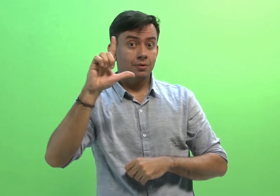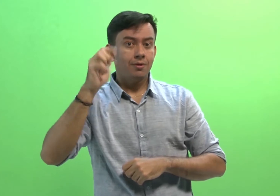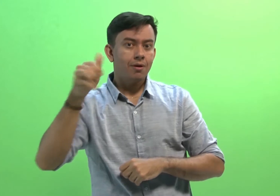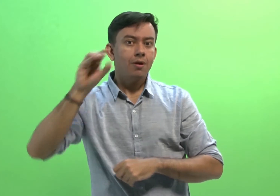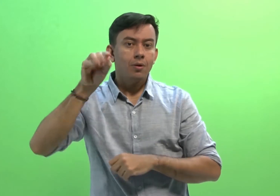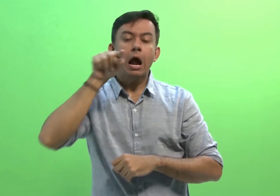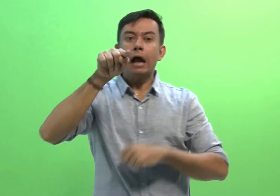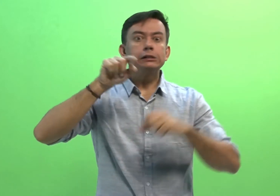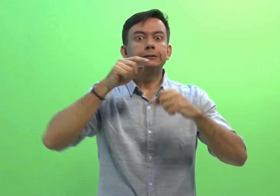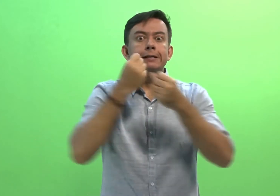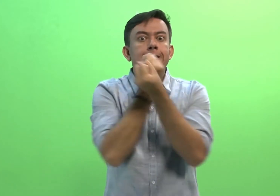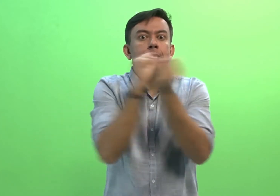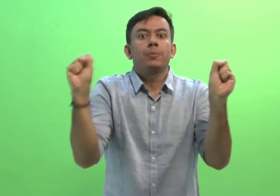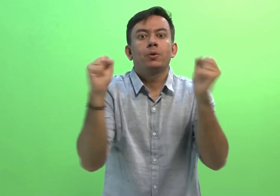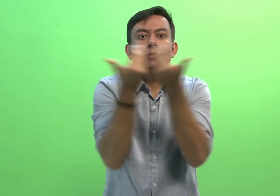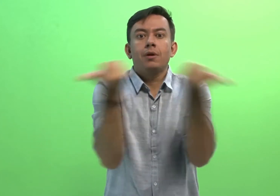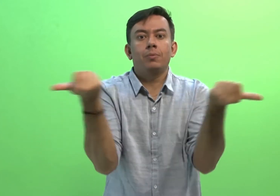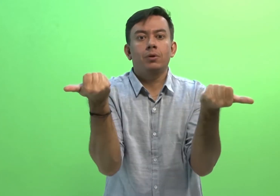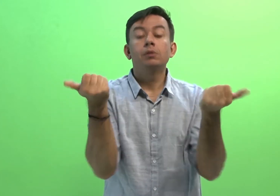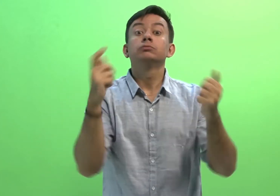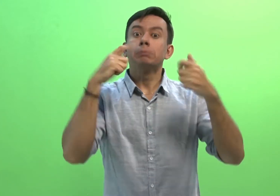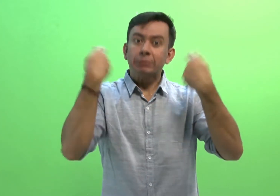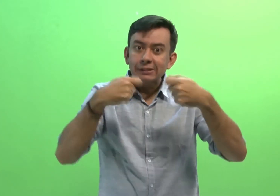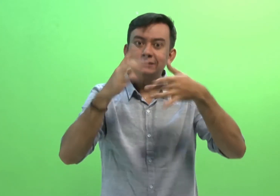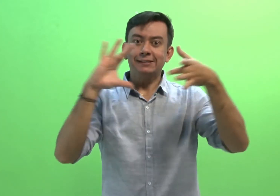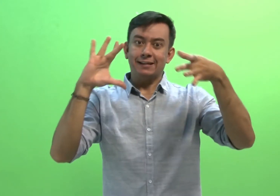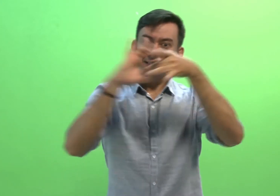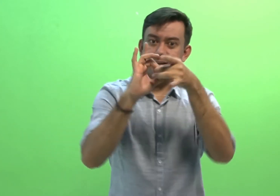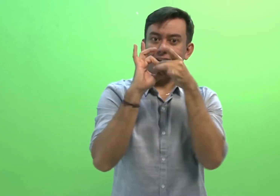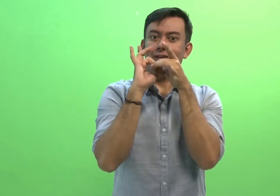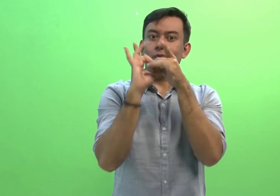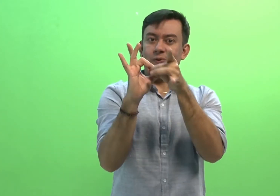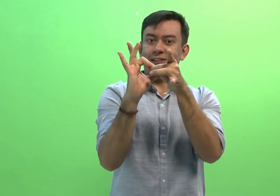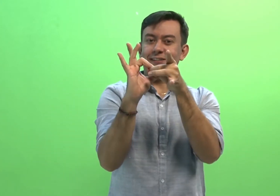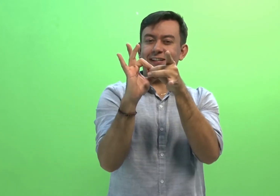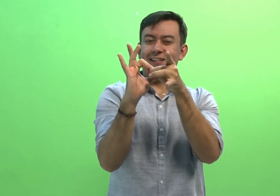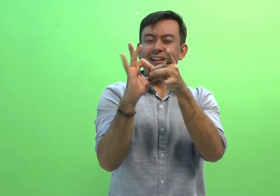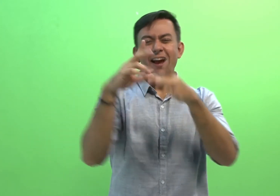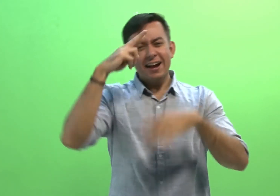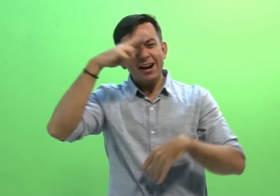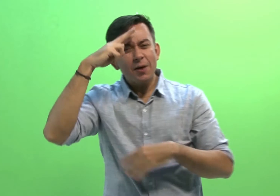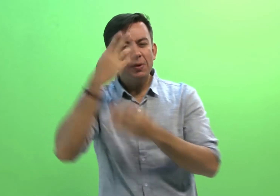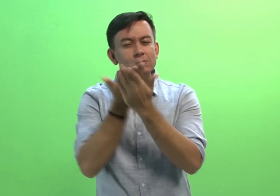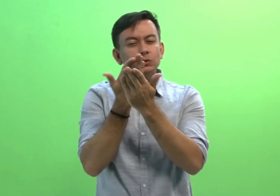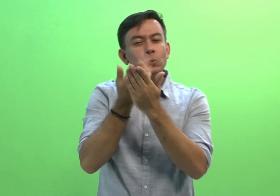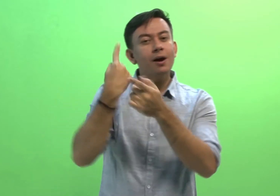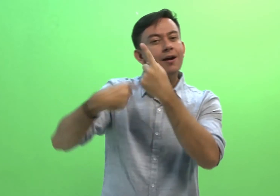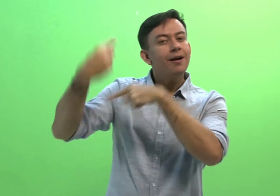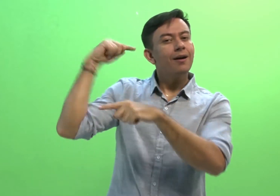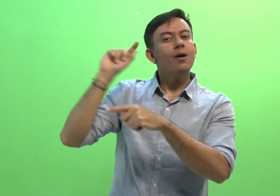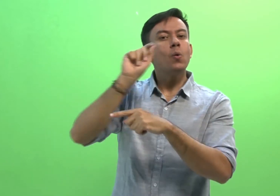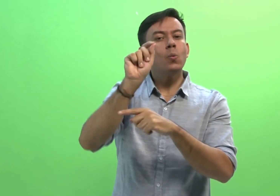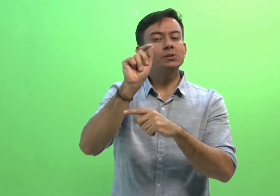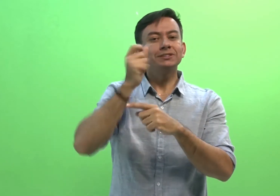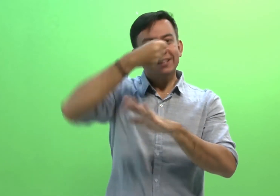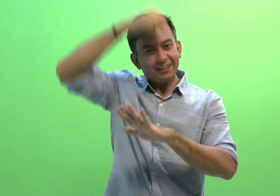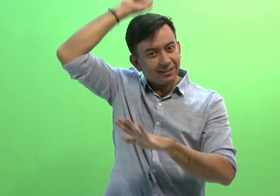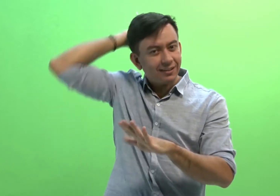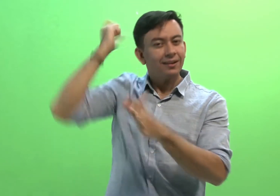articulação. É impossível separar, então a gente tem que colocar. Se lembram quando nós estudamos que